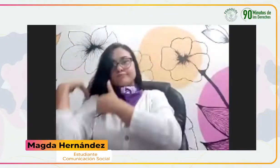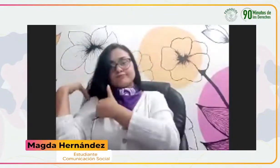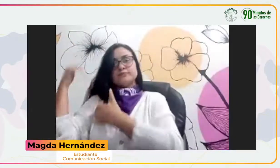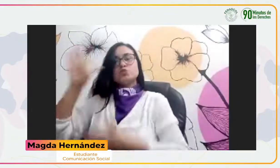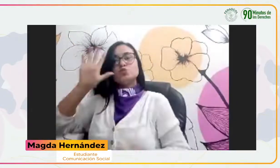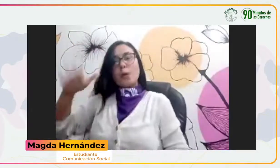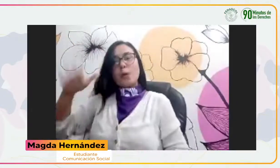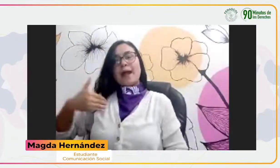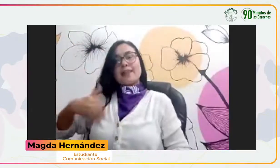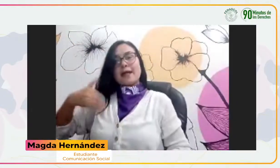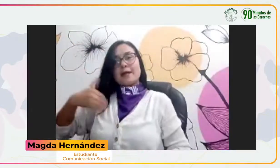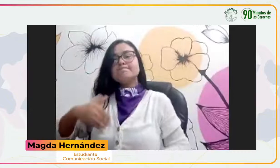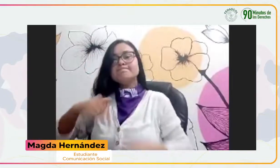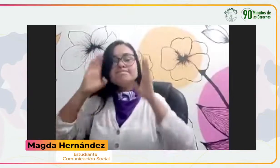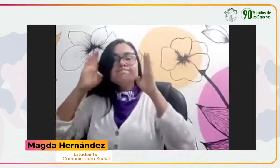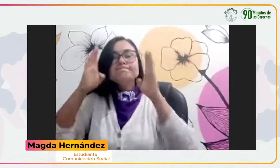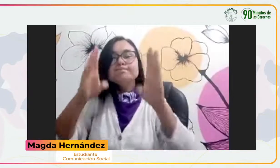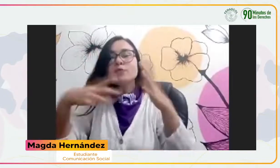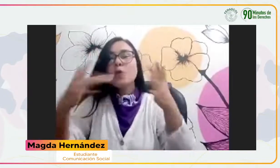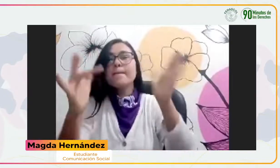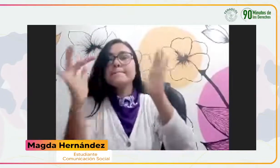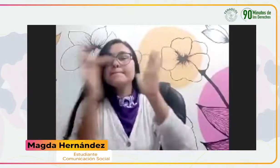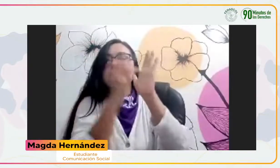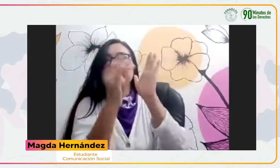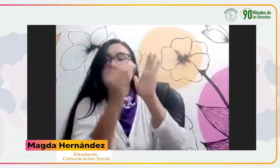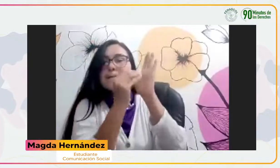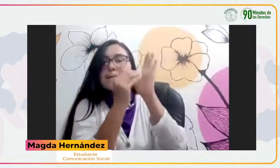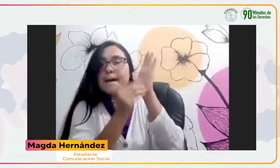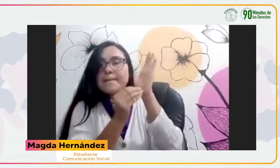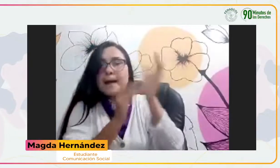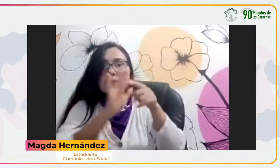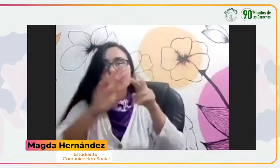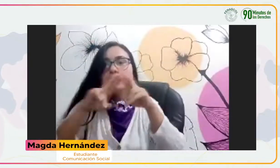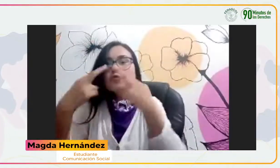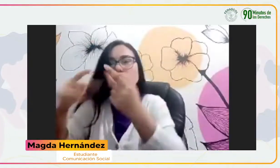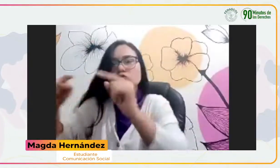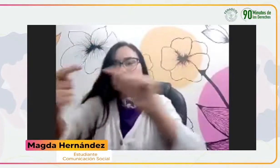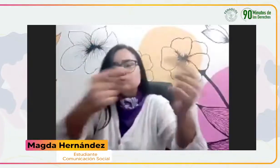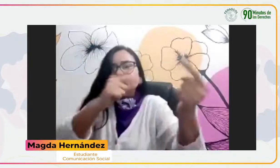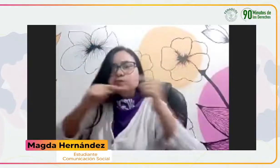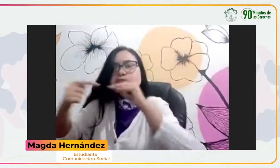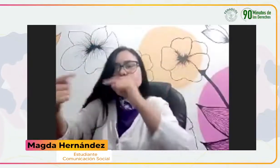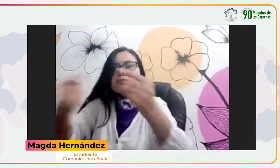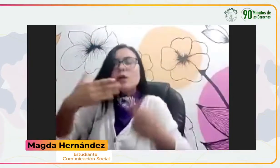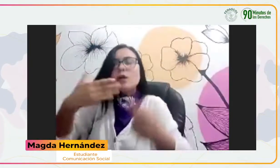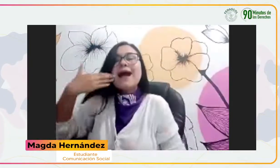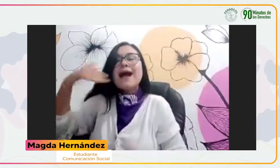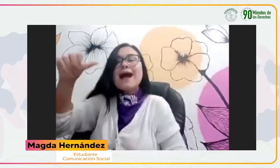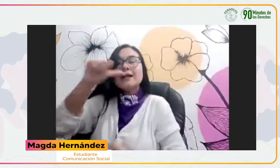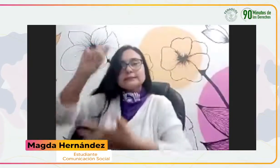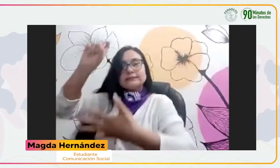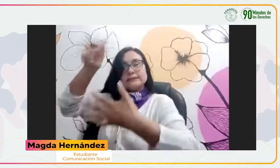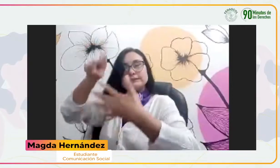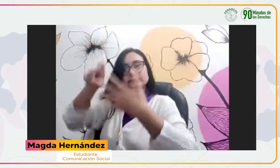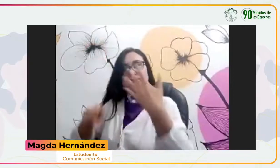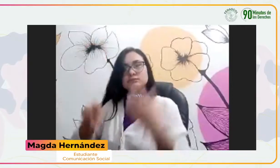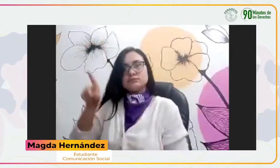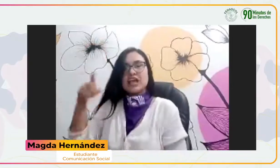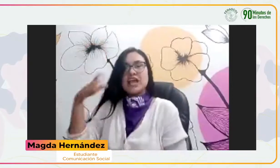hacia esta nación, que llegó hasta ellos para que pudieran atender todas las necesidades y requerimientos de las mujeres